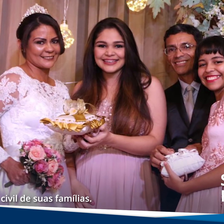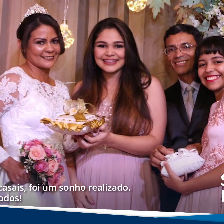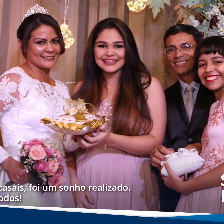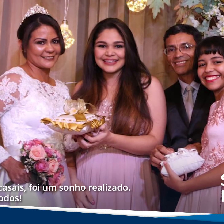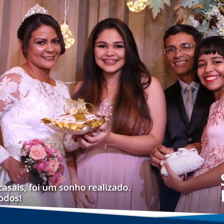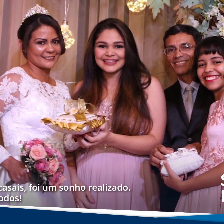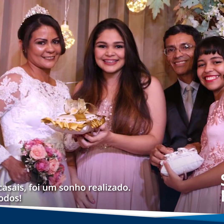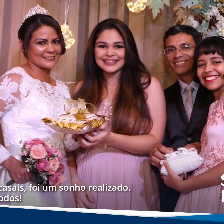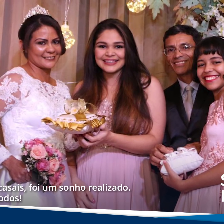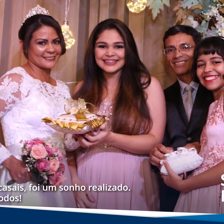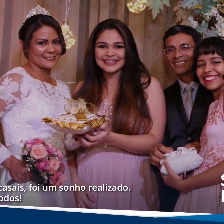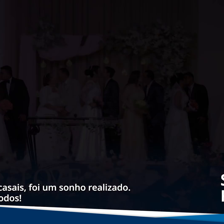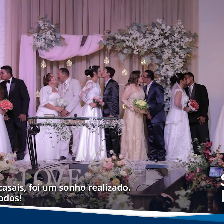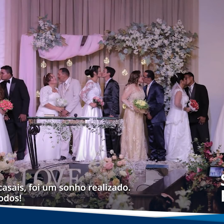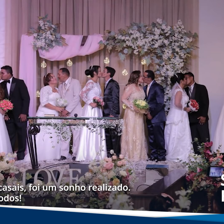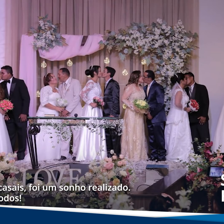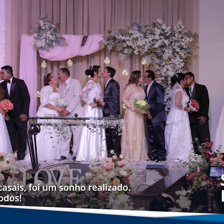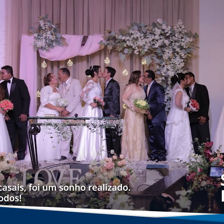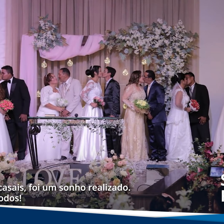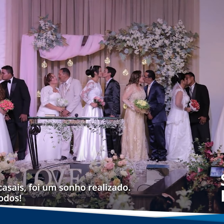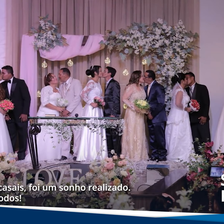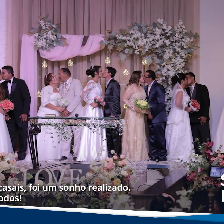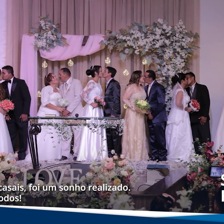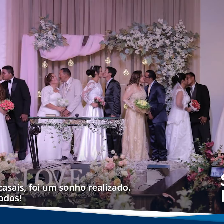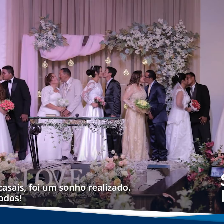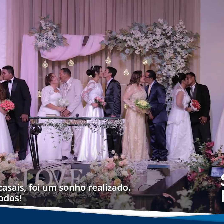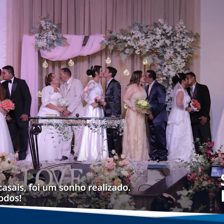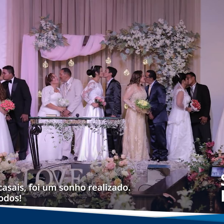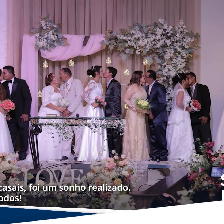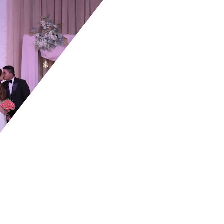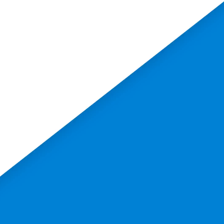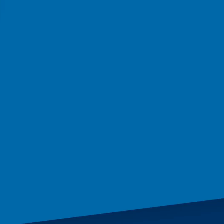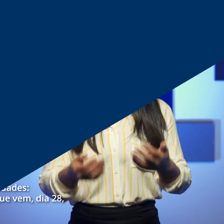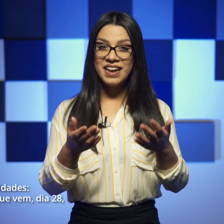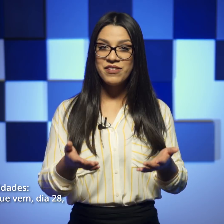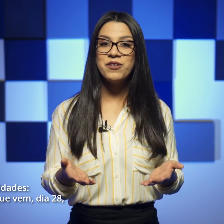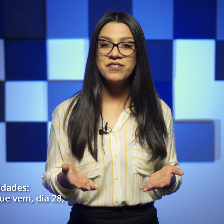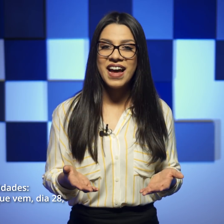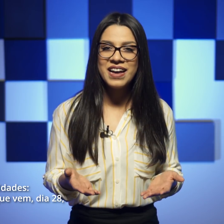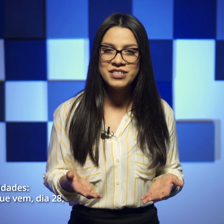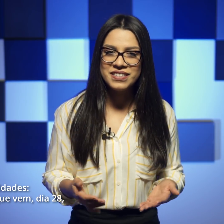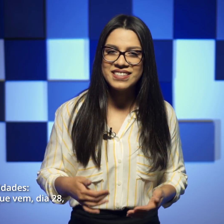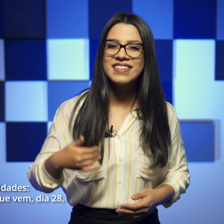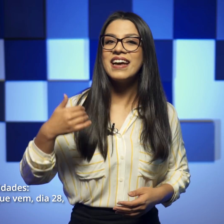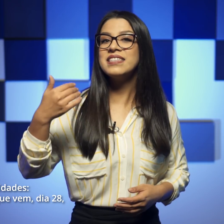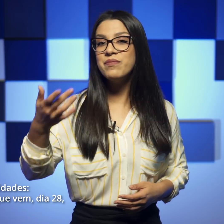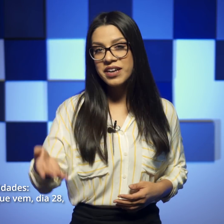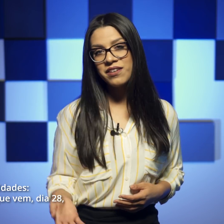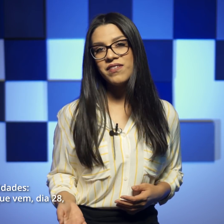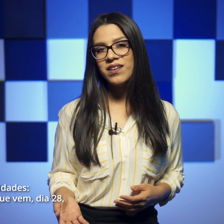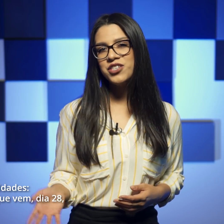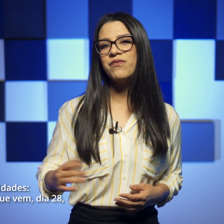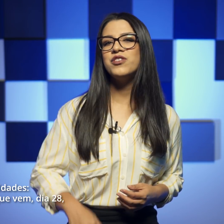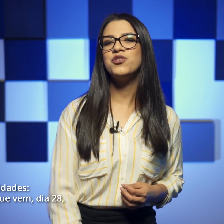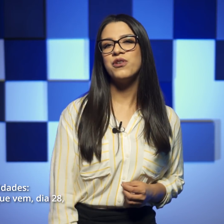Para os oito casais, foi um sonho realizado. Parabéns a todos! E lá vem novidades! Na semana que vem, dia 28,